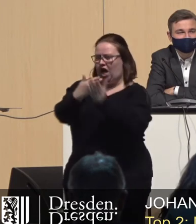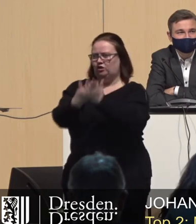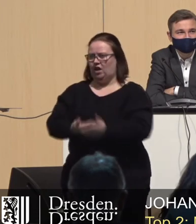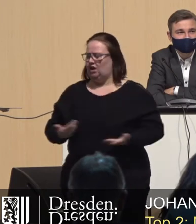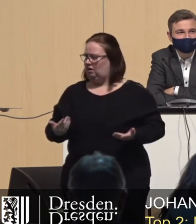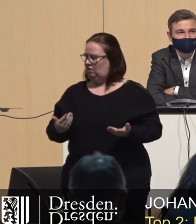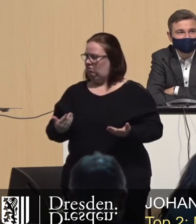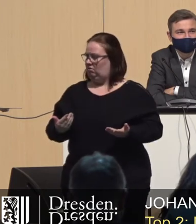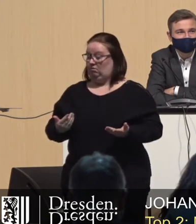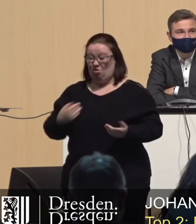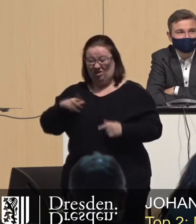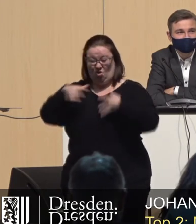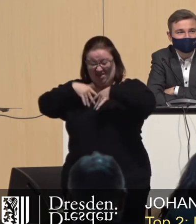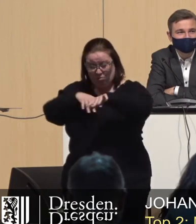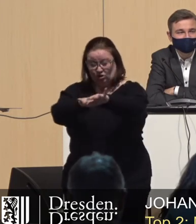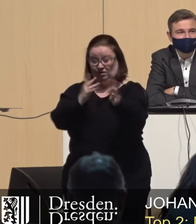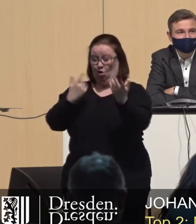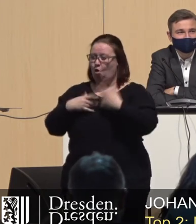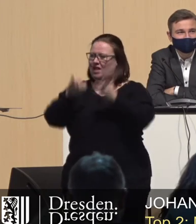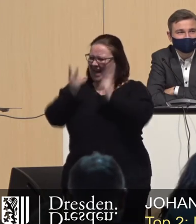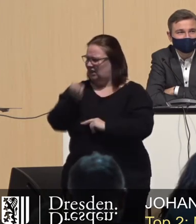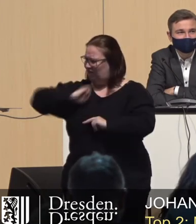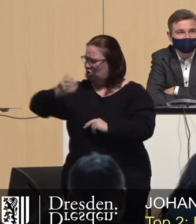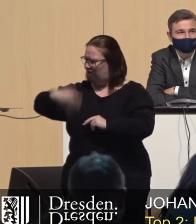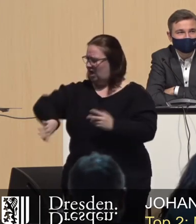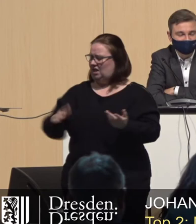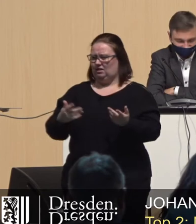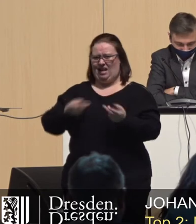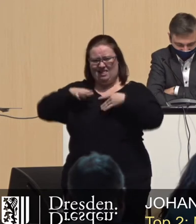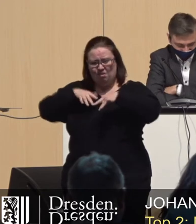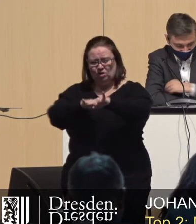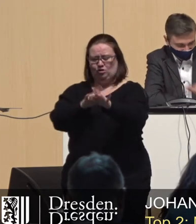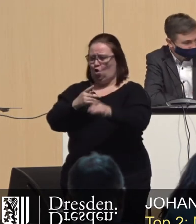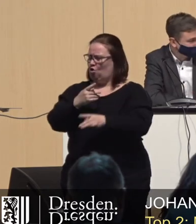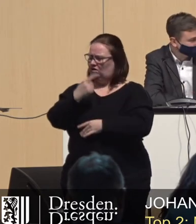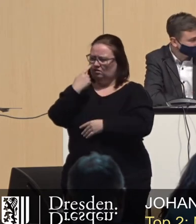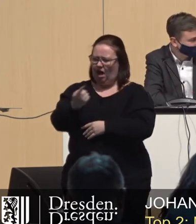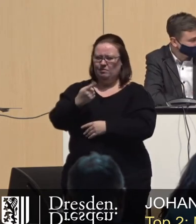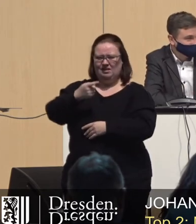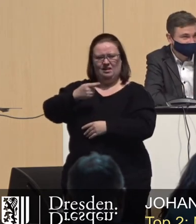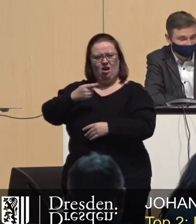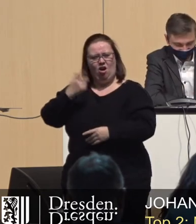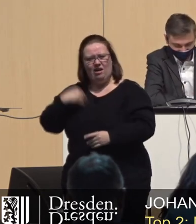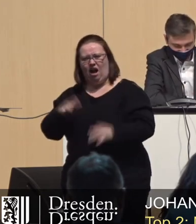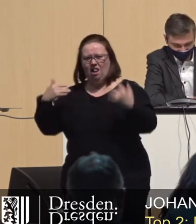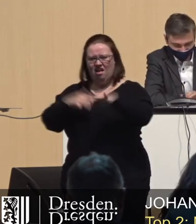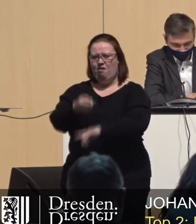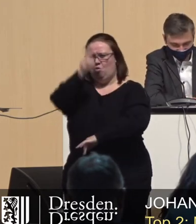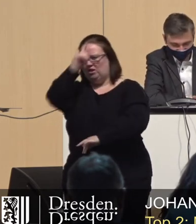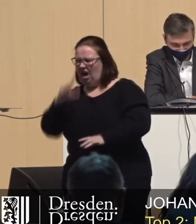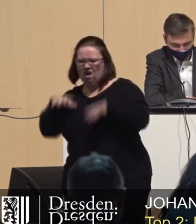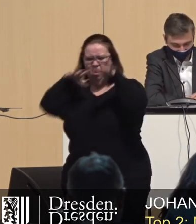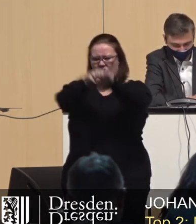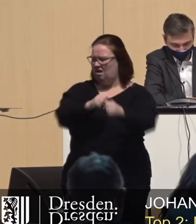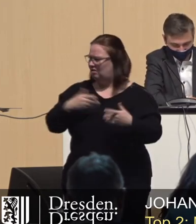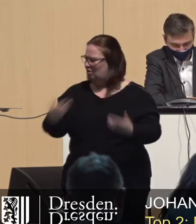rechtfertigen. Eine Demonstration, die rechtswidrig war. Eine Demonstration, wo Hools auf die Polizei losgegangen